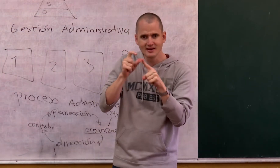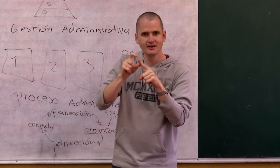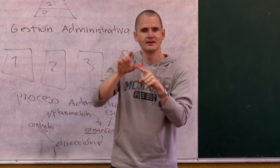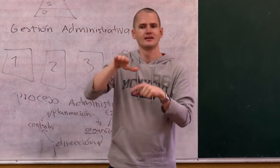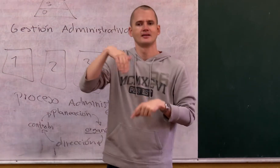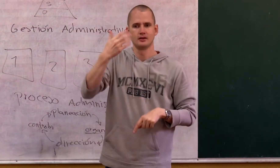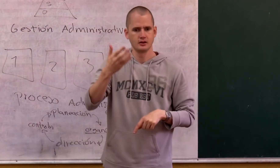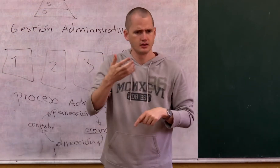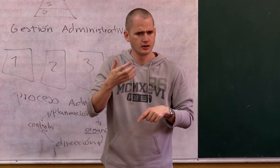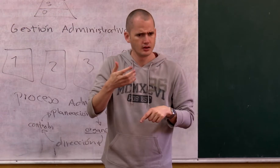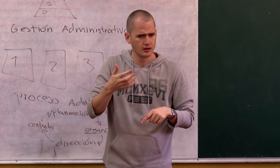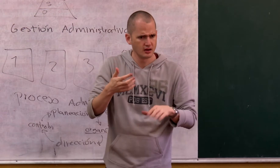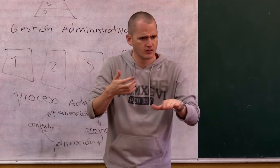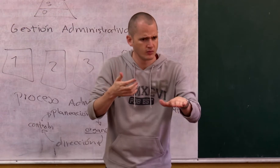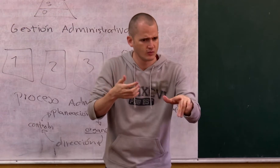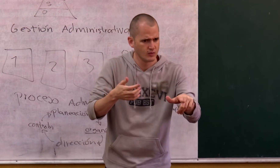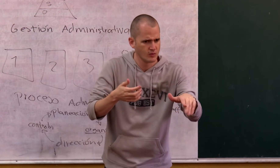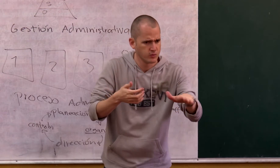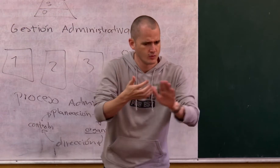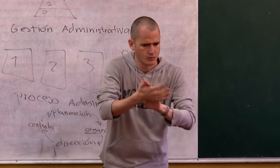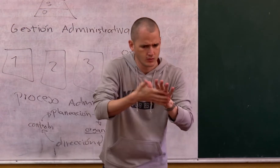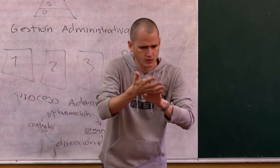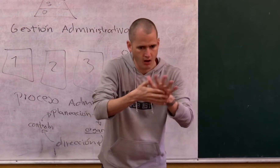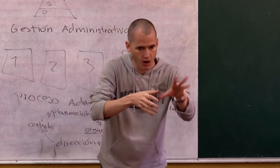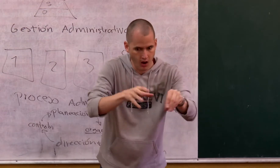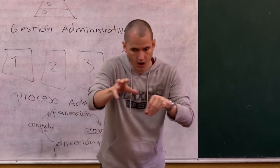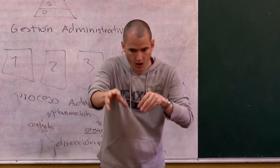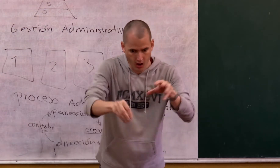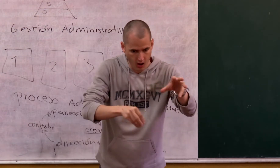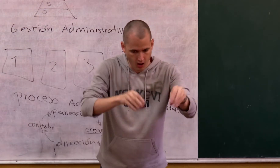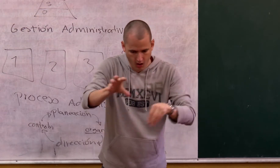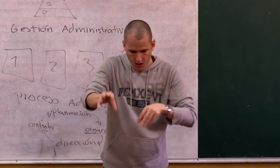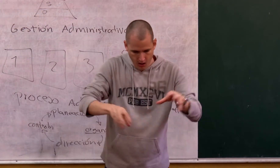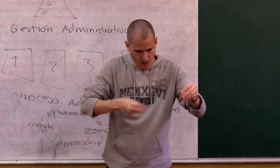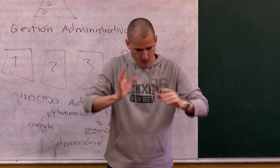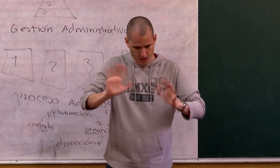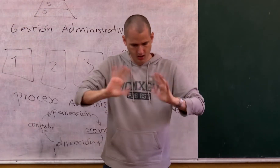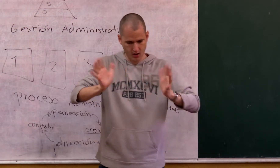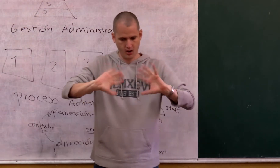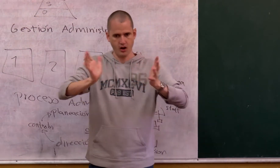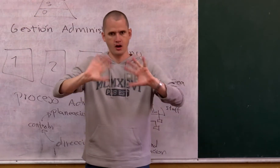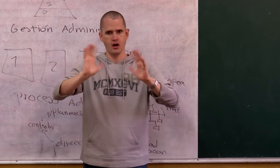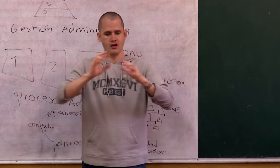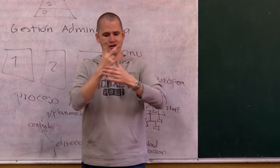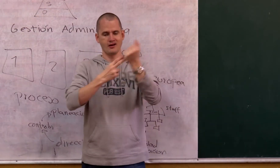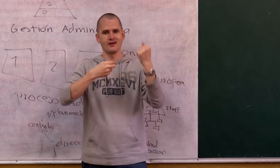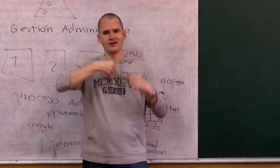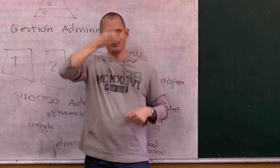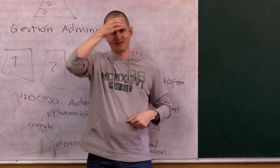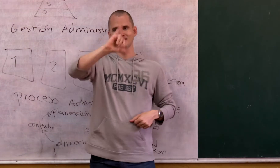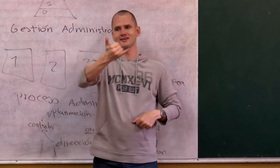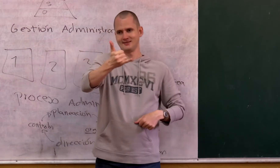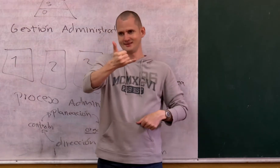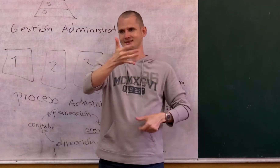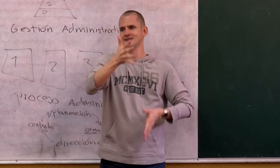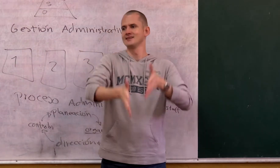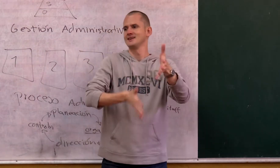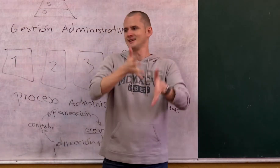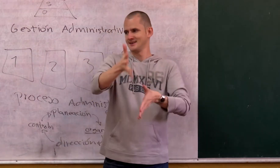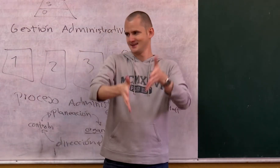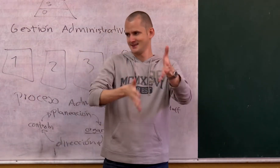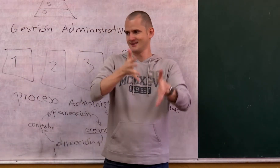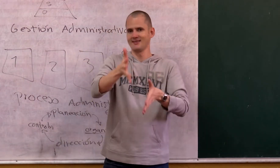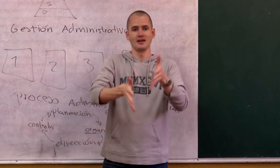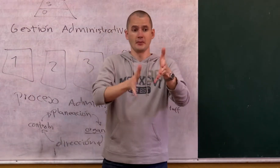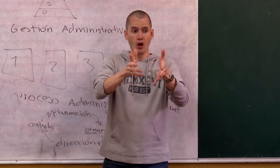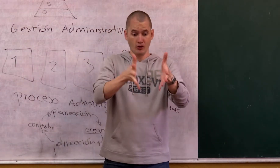palabras. Pero el aprendizaje de la lengua de señas es más fácil y por eso podemos tener dos idiomas, una lengua de señas y